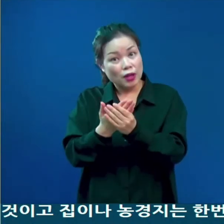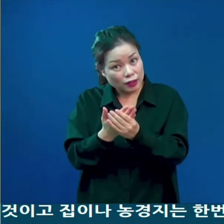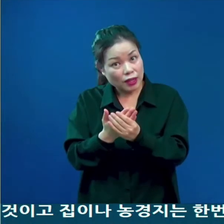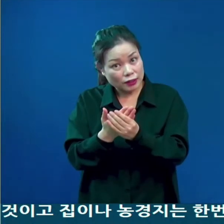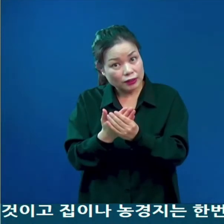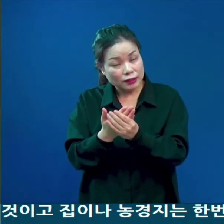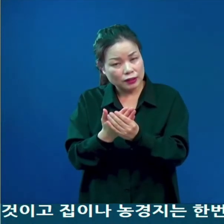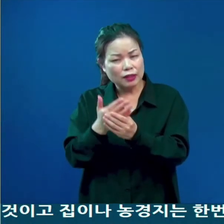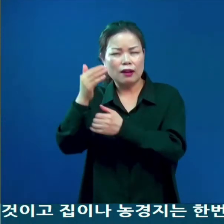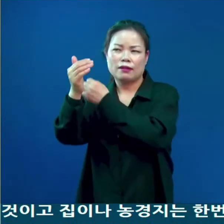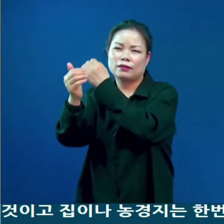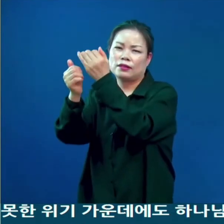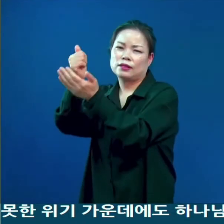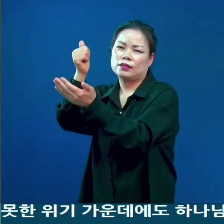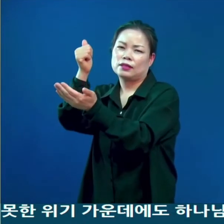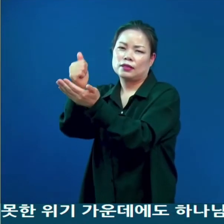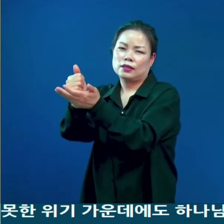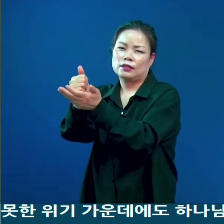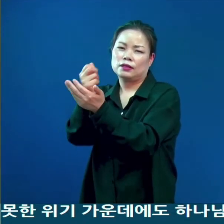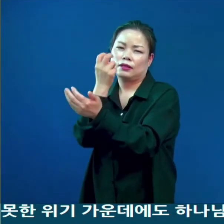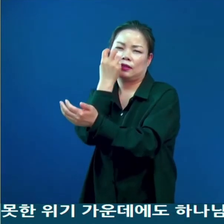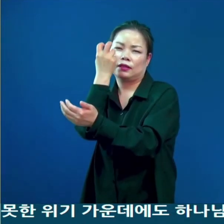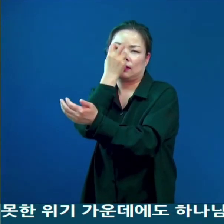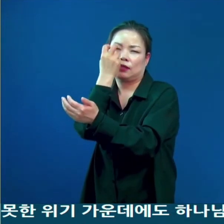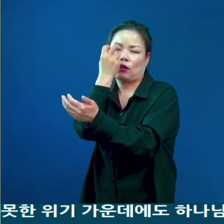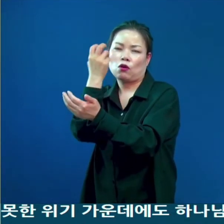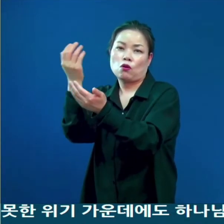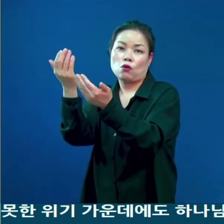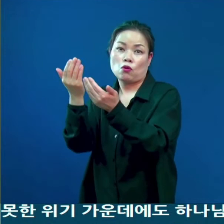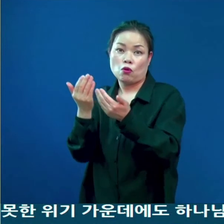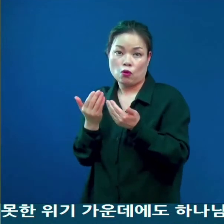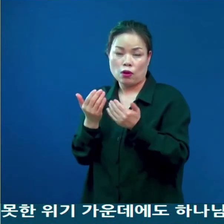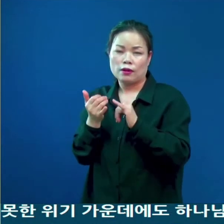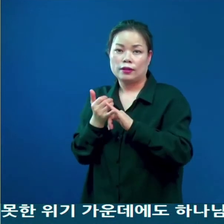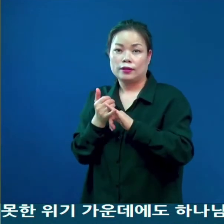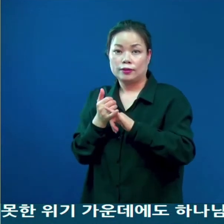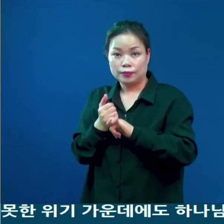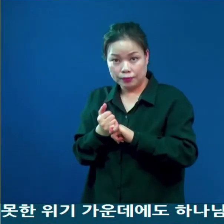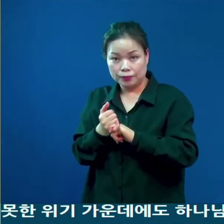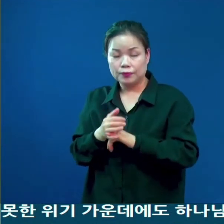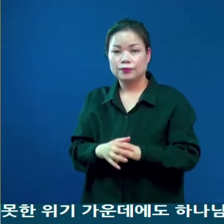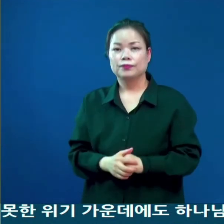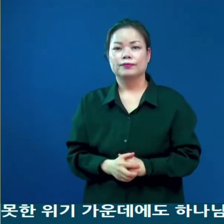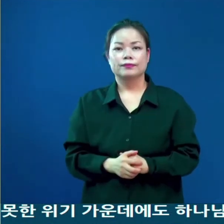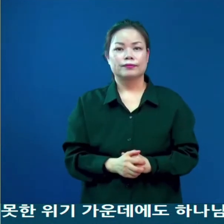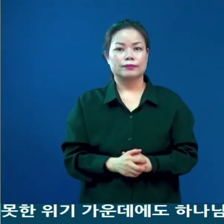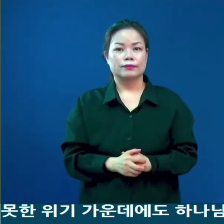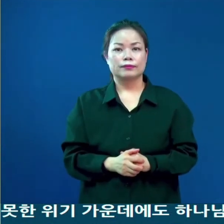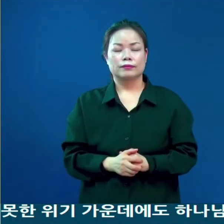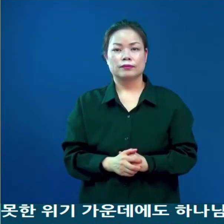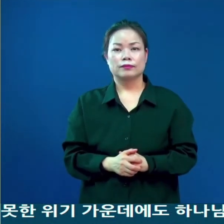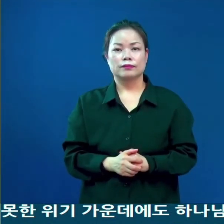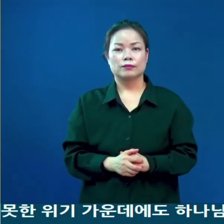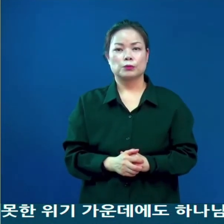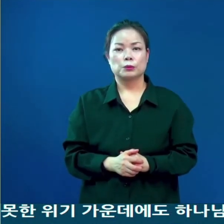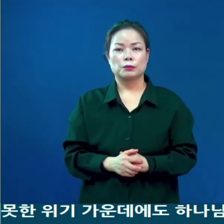그를 하나님께서 지켜주시겠다 약속하시는 거예요.